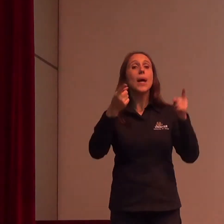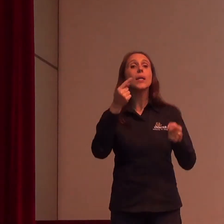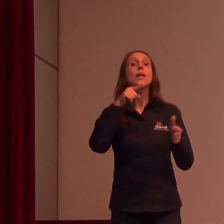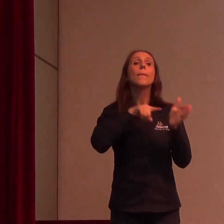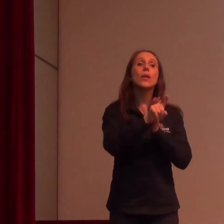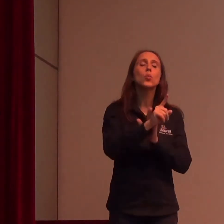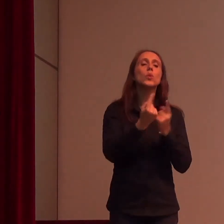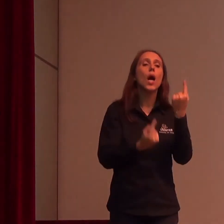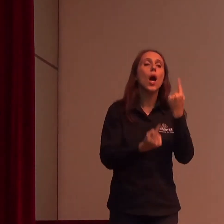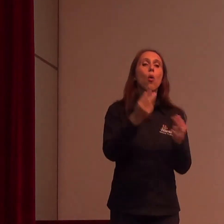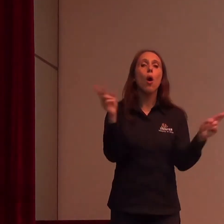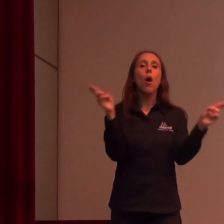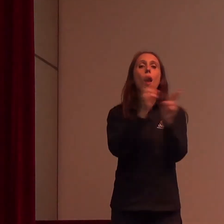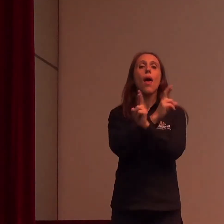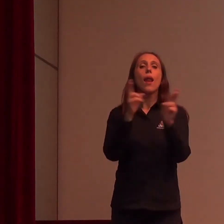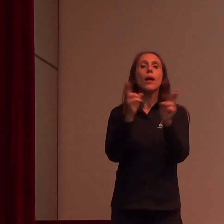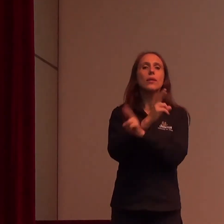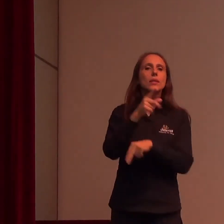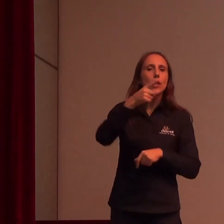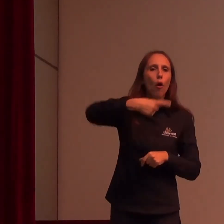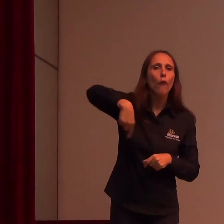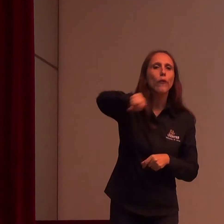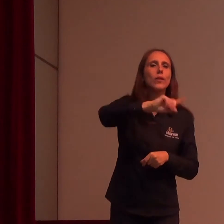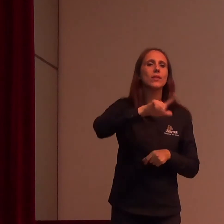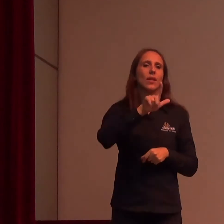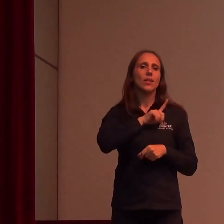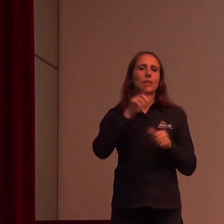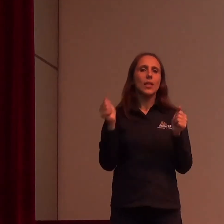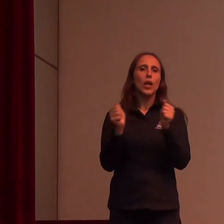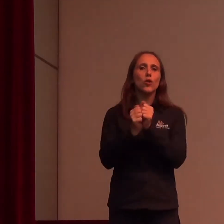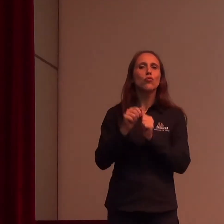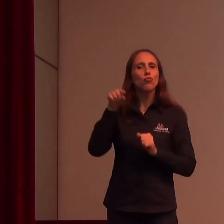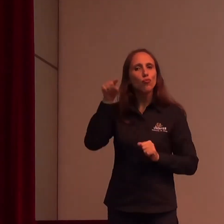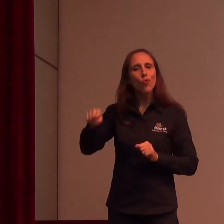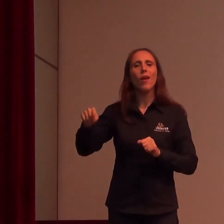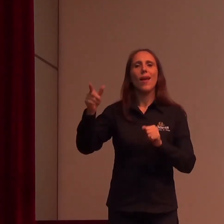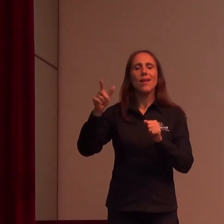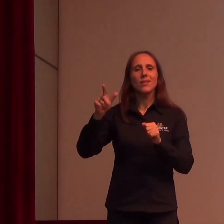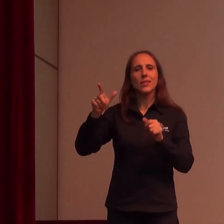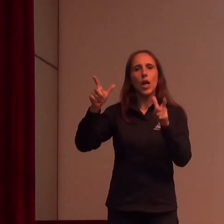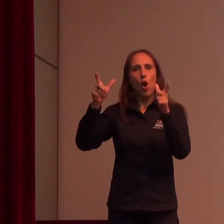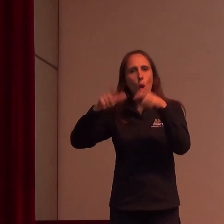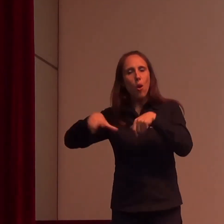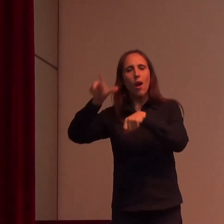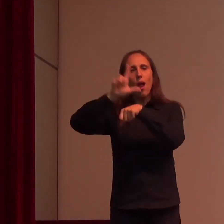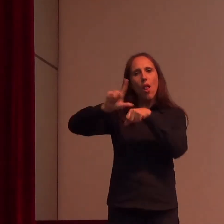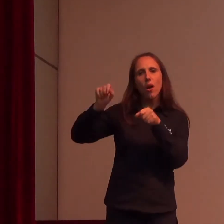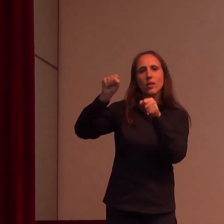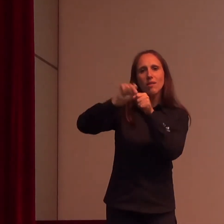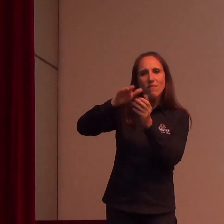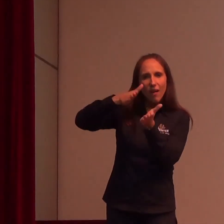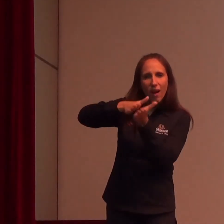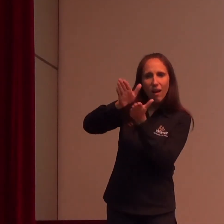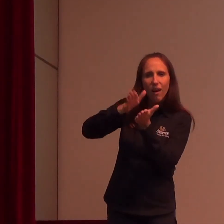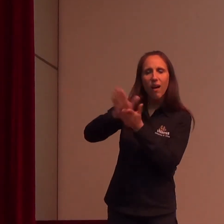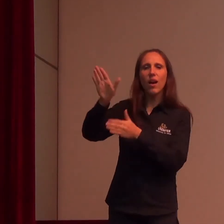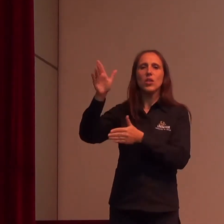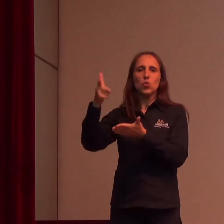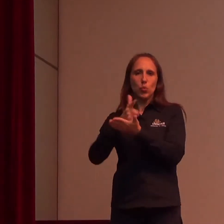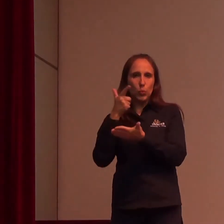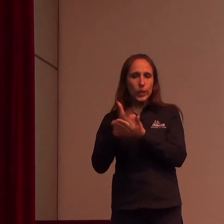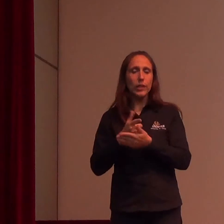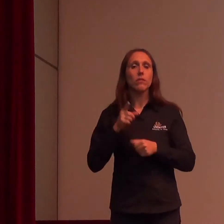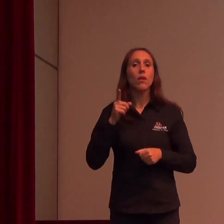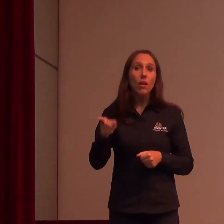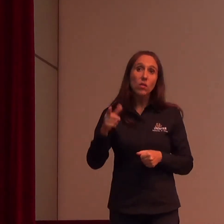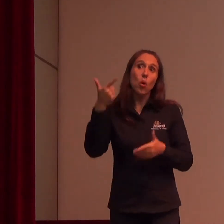relação que vocês têm com essas editoras daí por conta disso que o cara me disse? O cara me mandou para você, era um problema deles